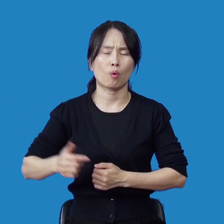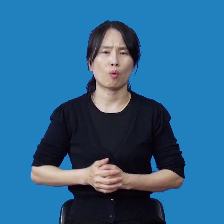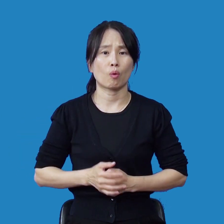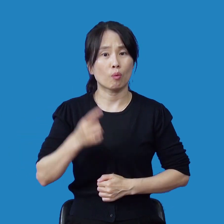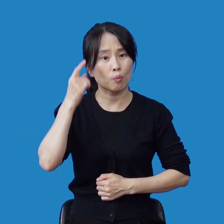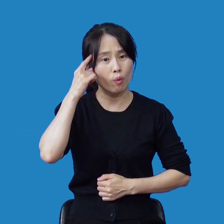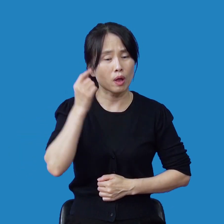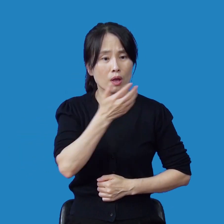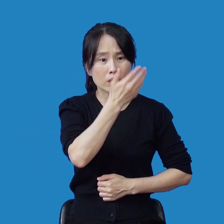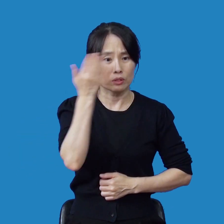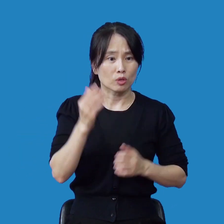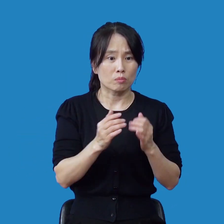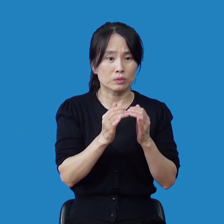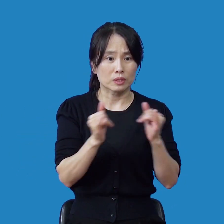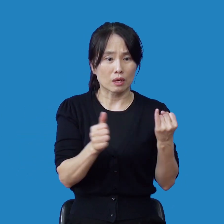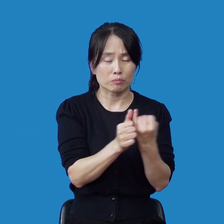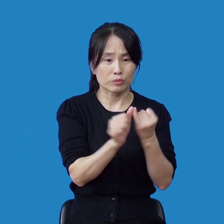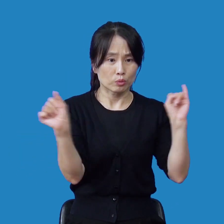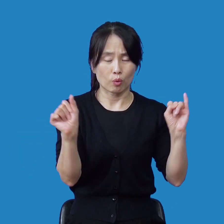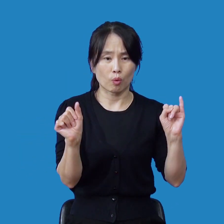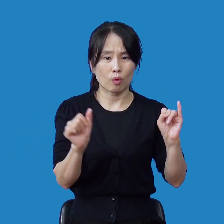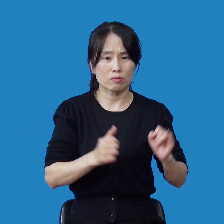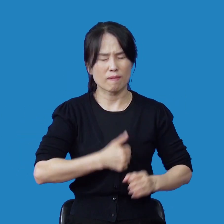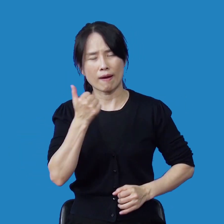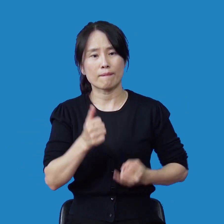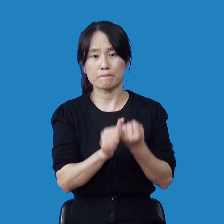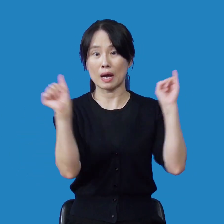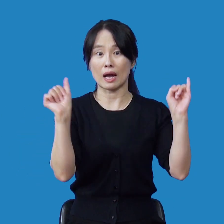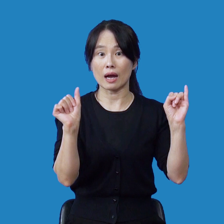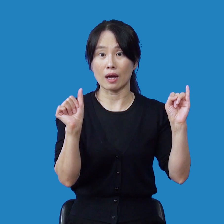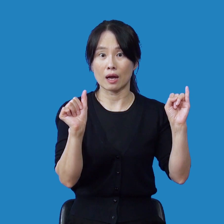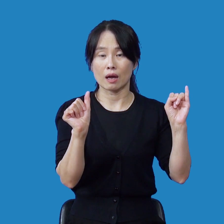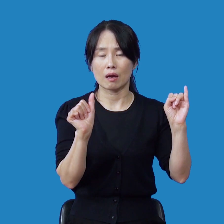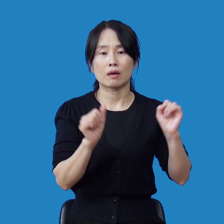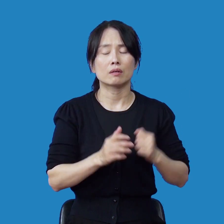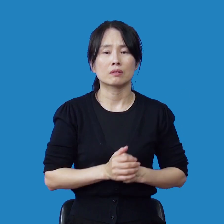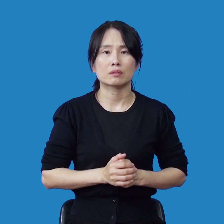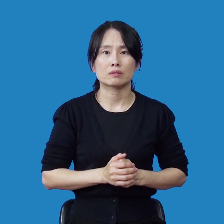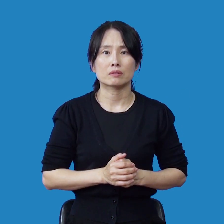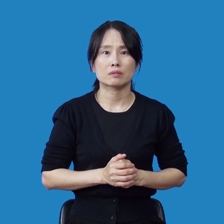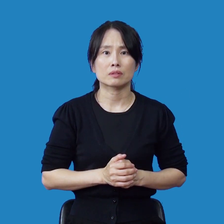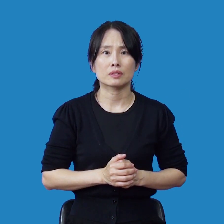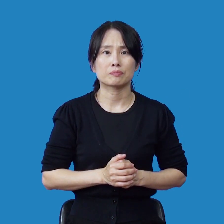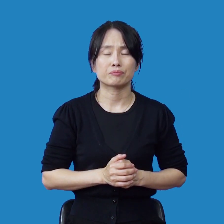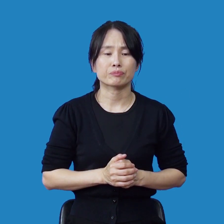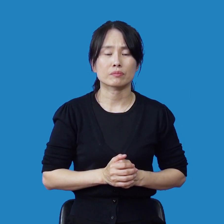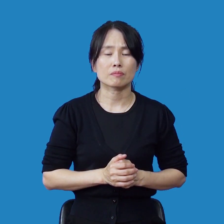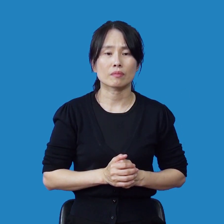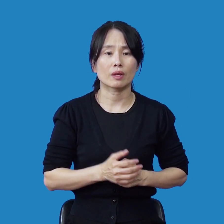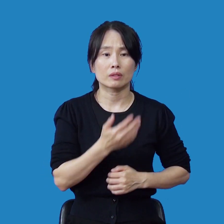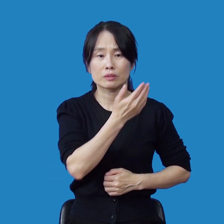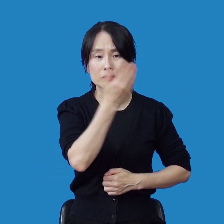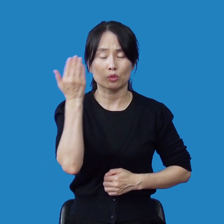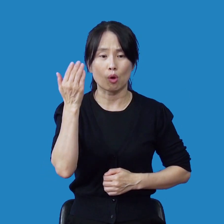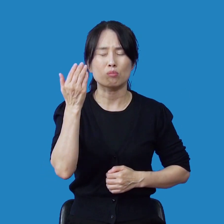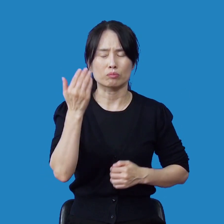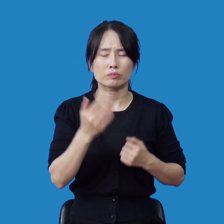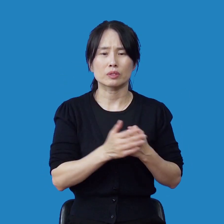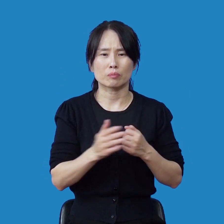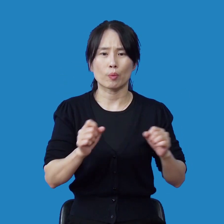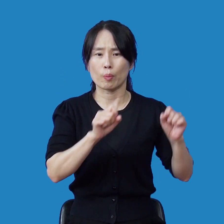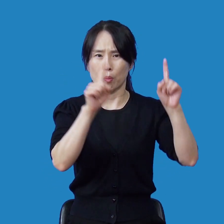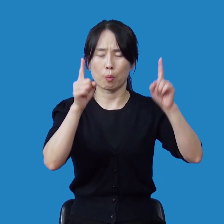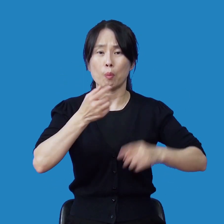층의 이혼은 홧김에 그냥 충동적으로 하는 것이기 때문에 그 순간만 지나면 뭔가 해결될